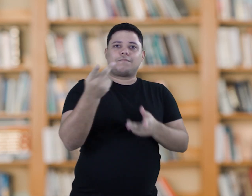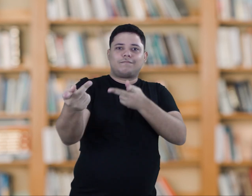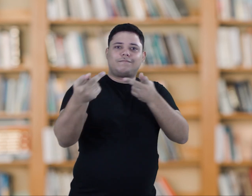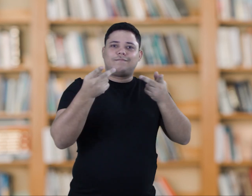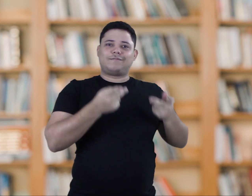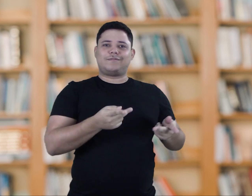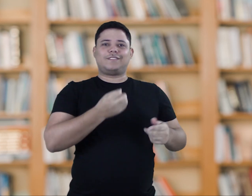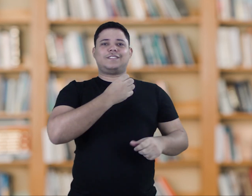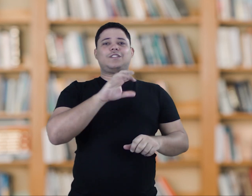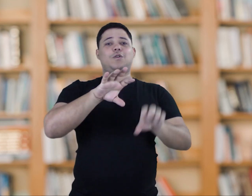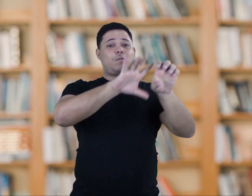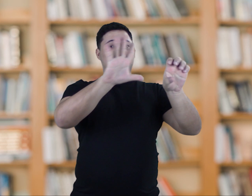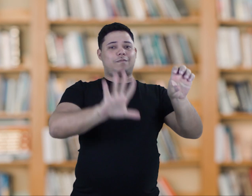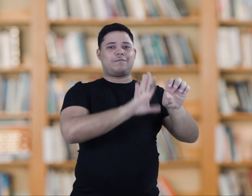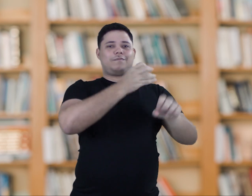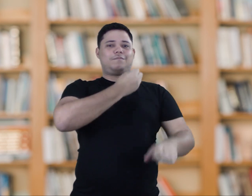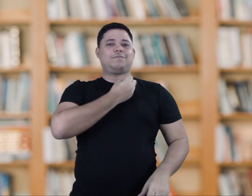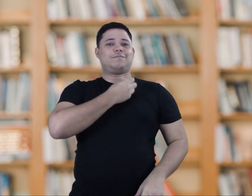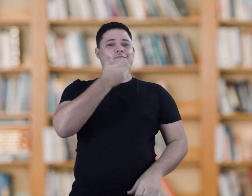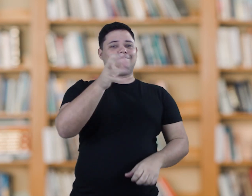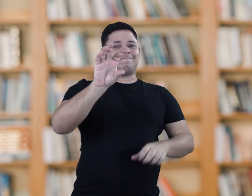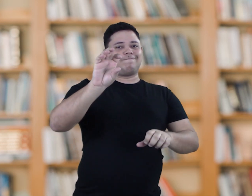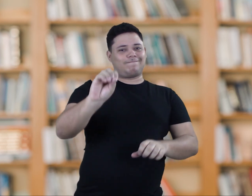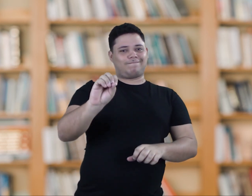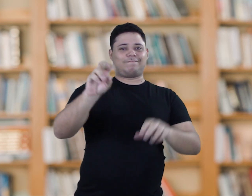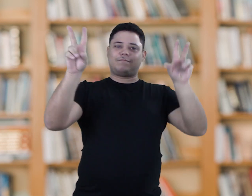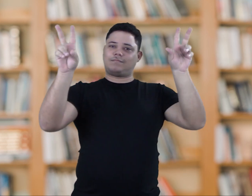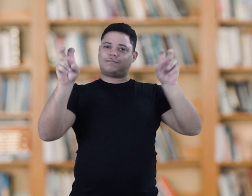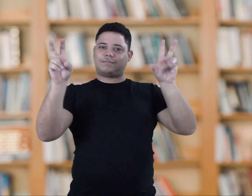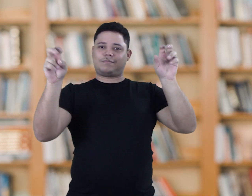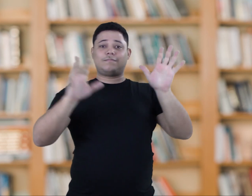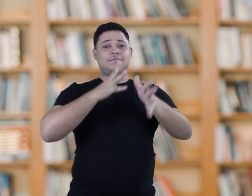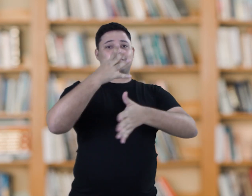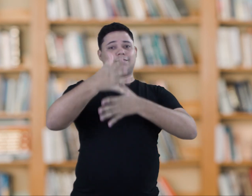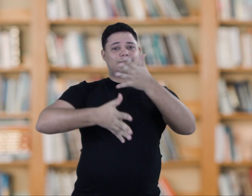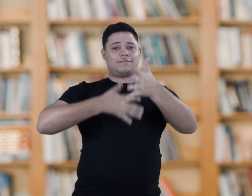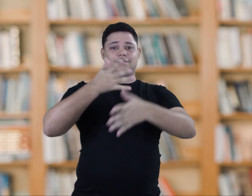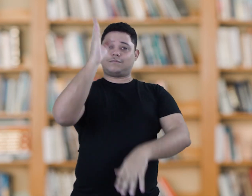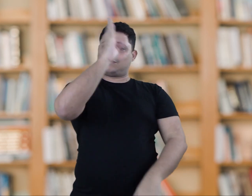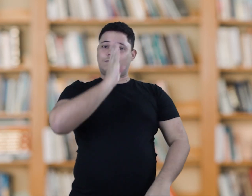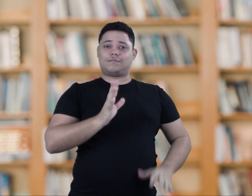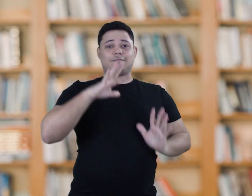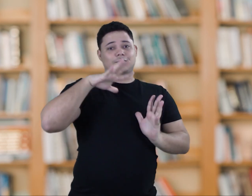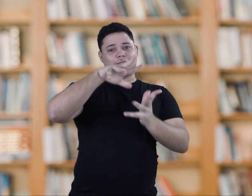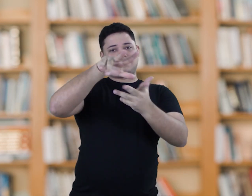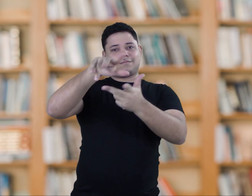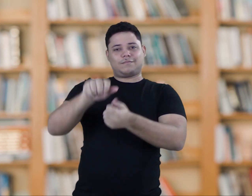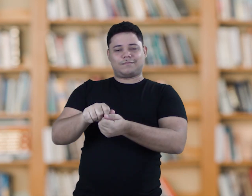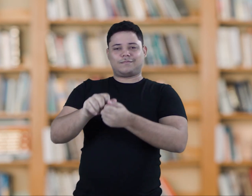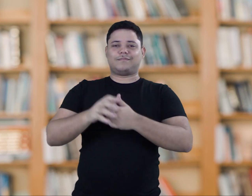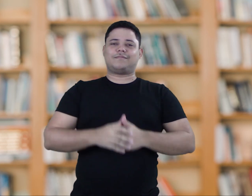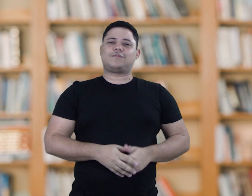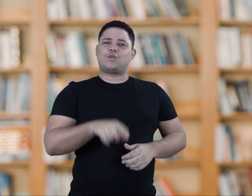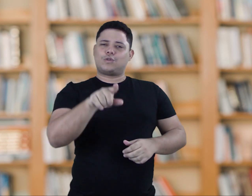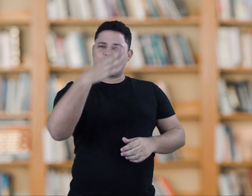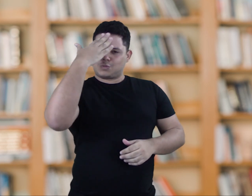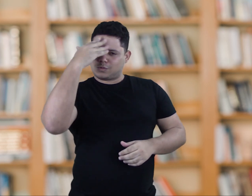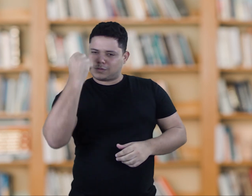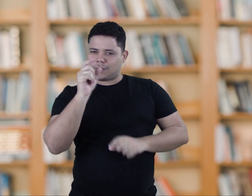muito bem-vindos à 10ª edição do Eclicas com o tema Língua de Sinais no Brasil e no Mundo. Sabe